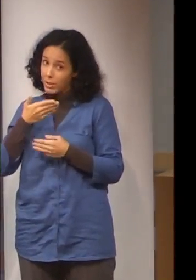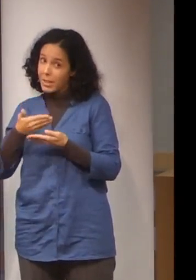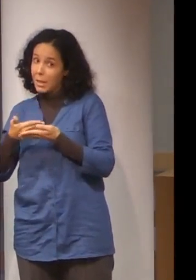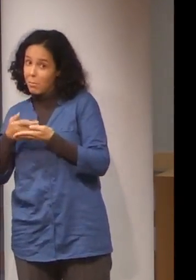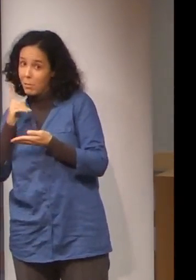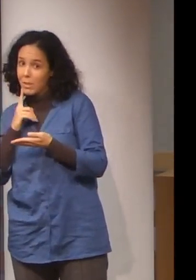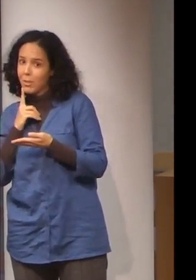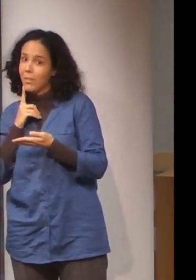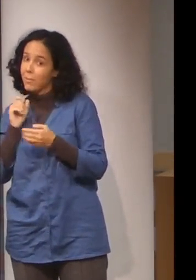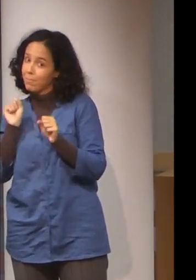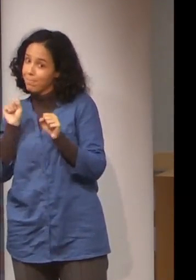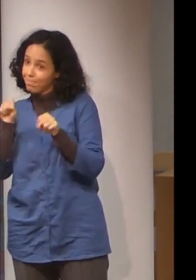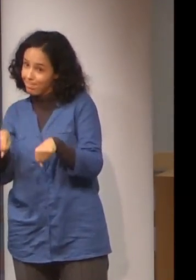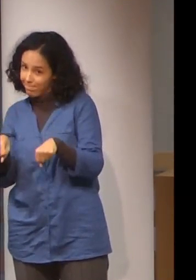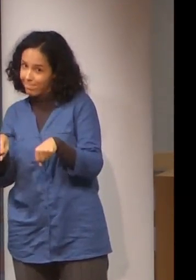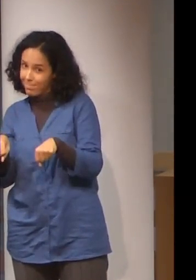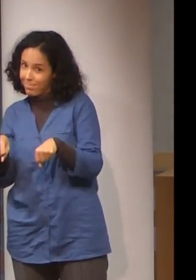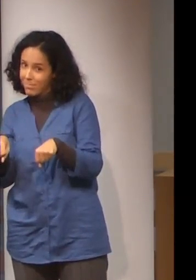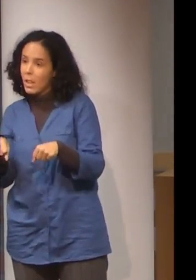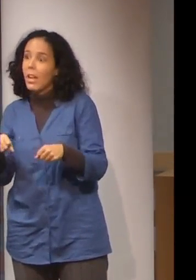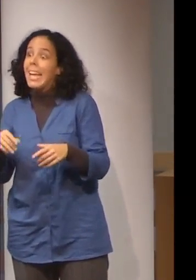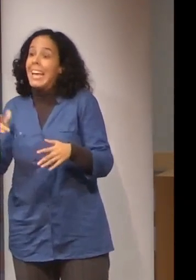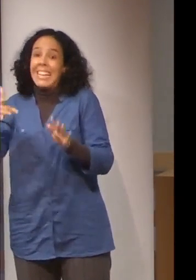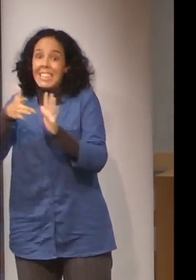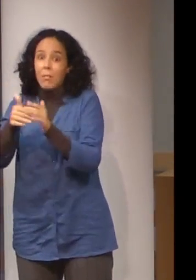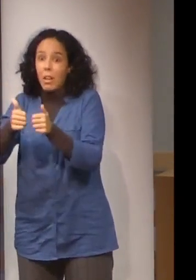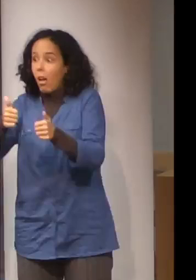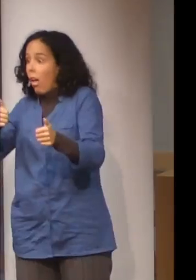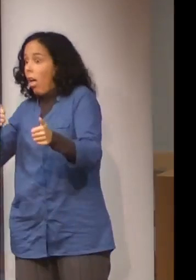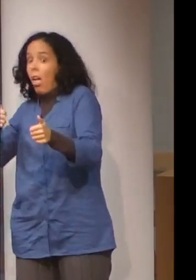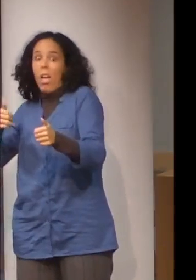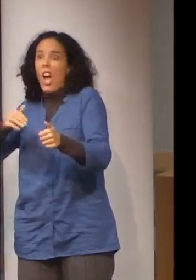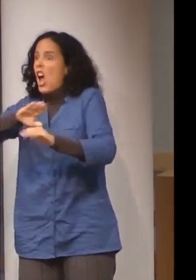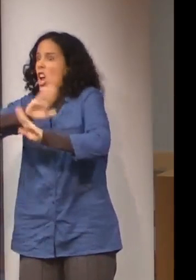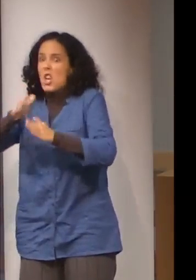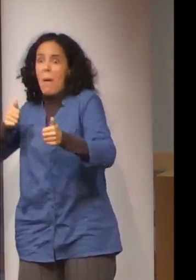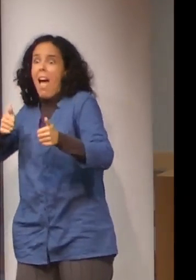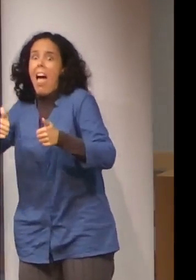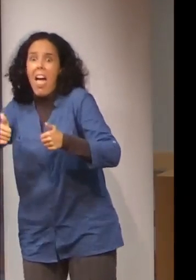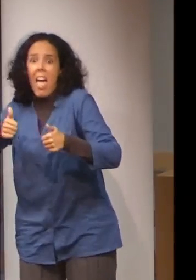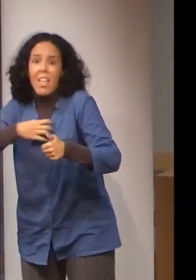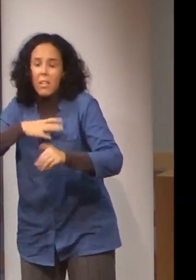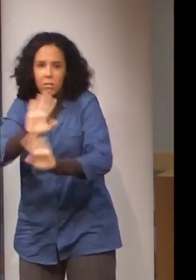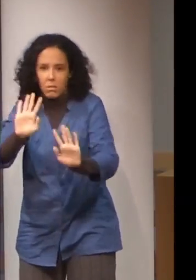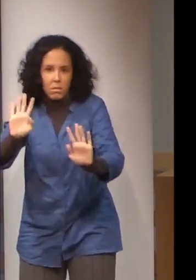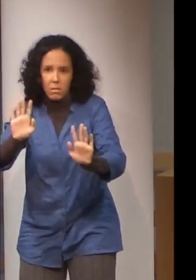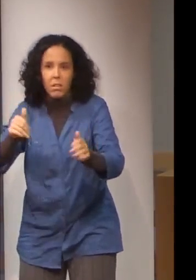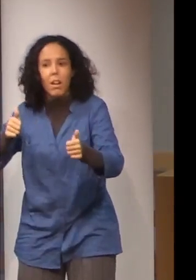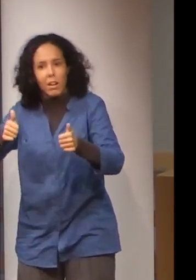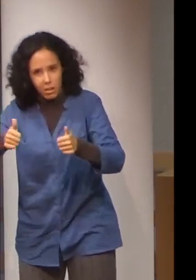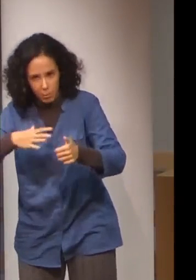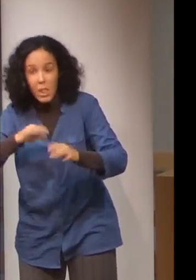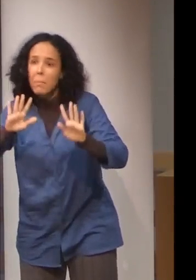padres oyentes con bebés sordos o padres que tienen esa